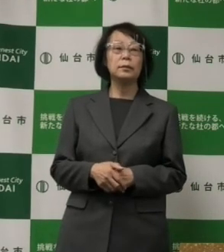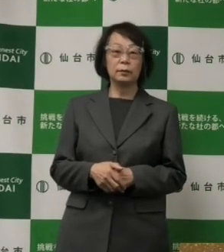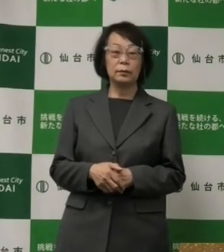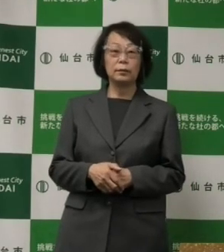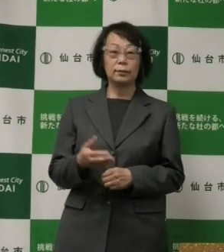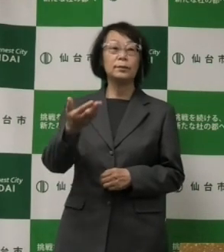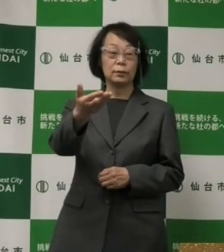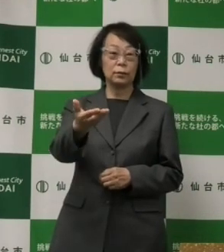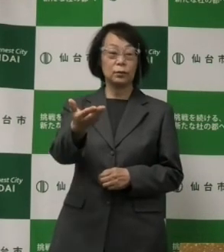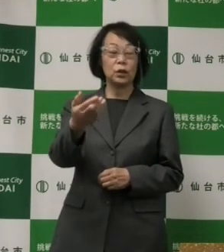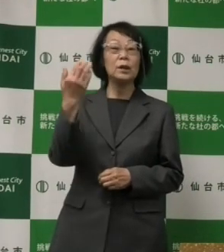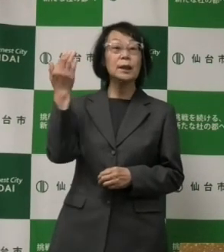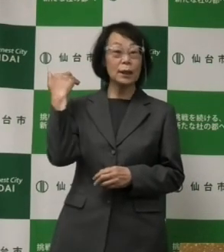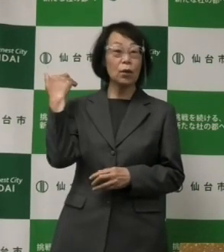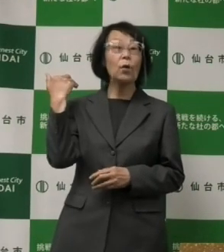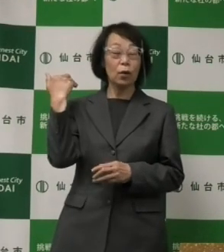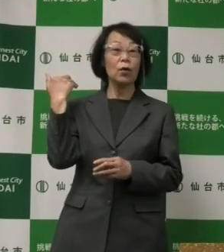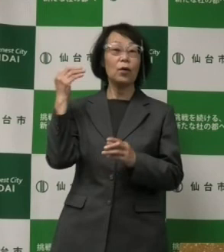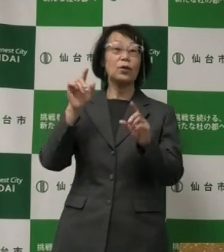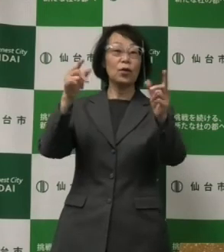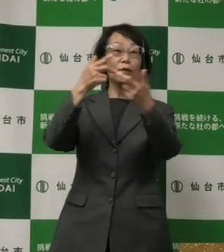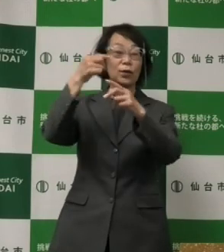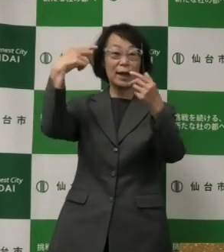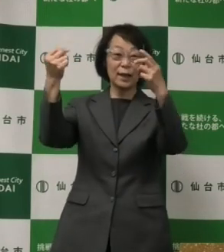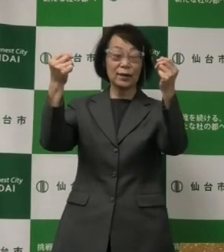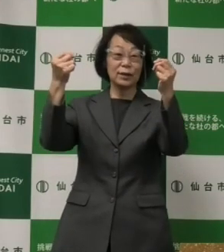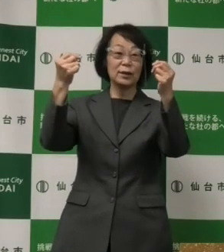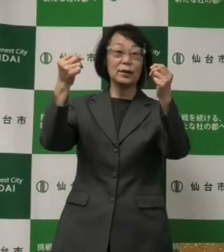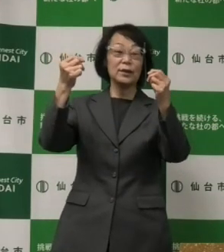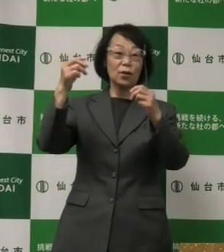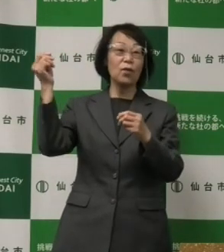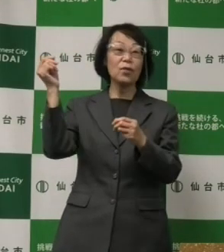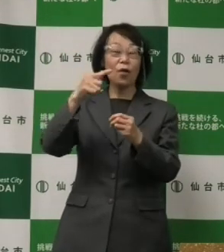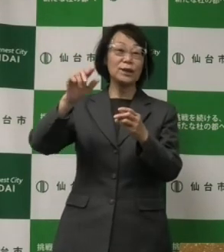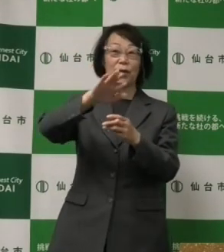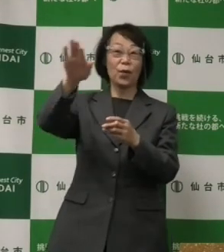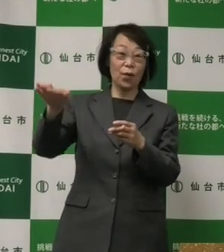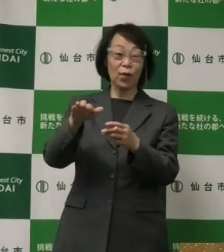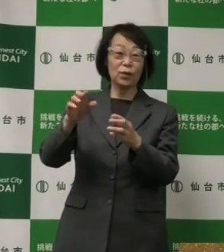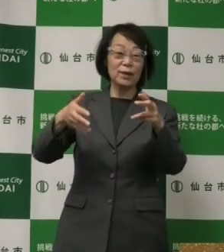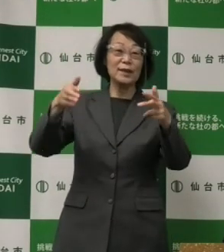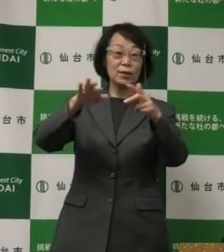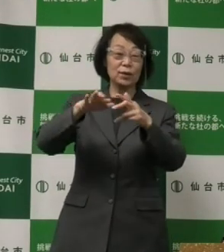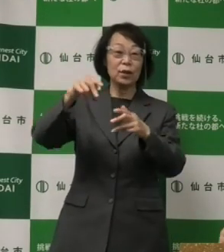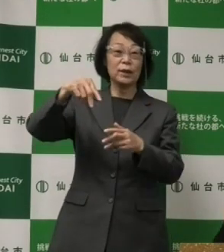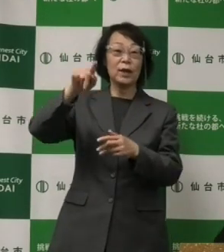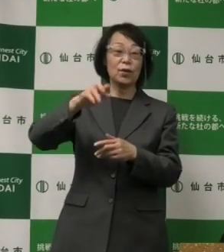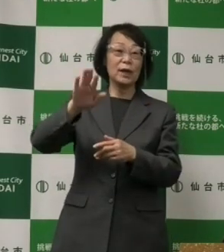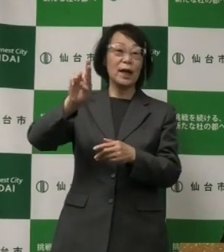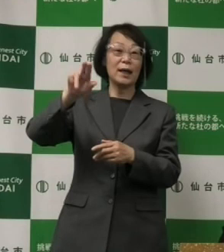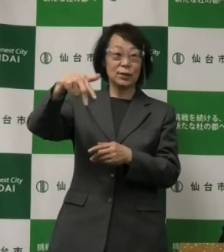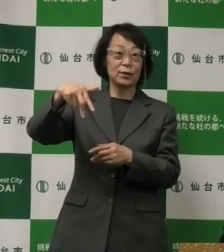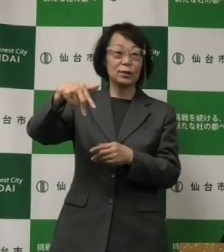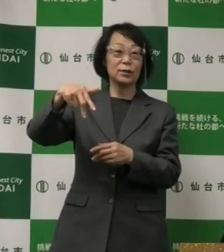昨日放射光施設 の, 命名の、ナオテラス の, 命名式というか式典の方で一人も出席されたと